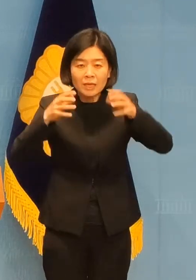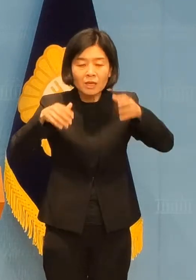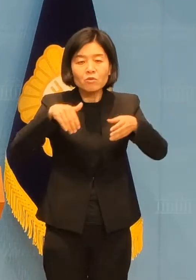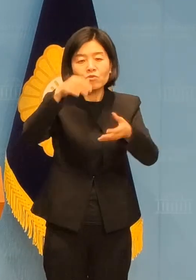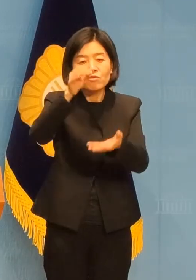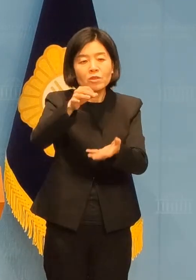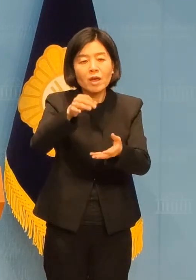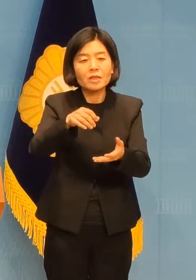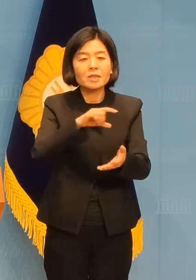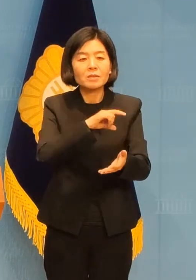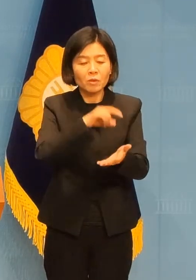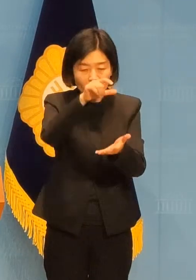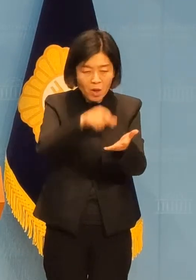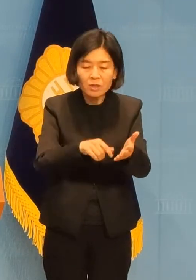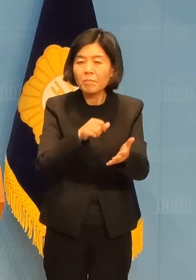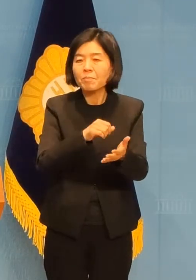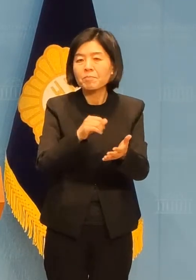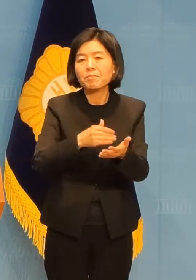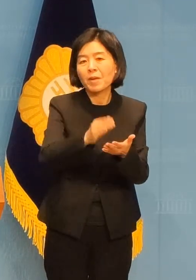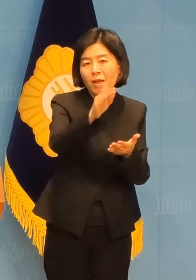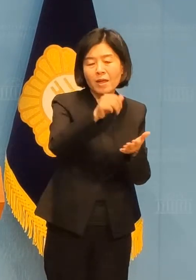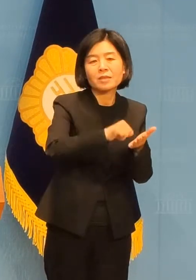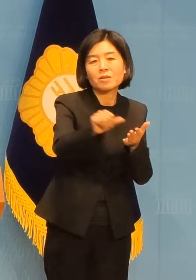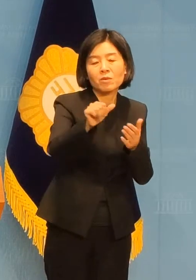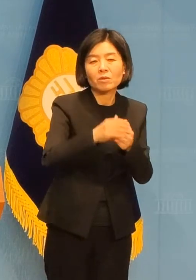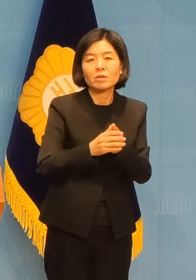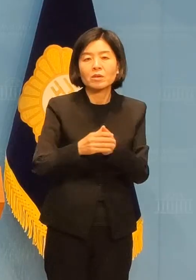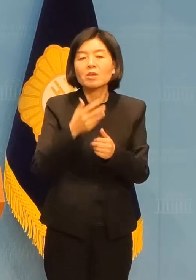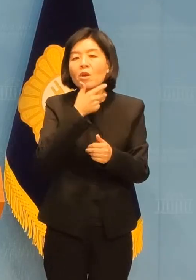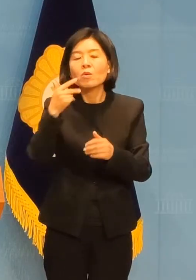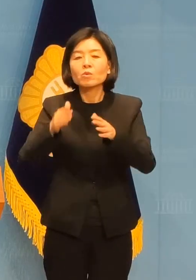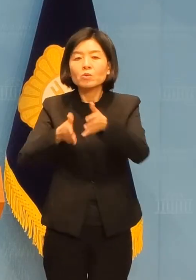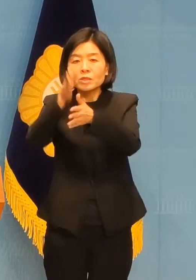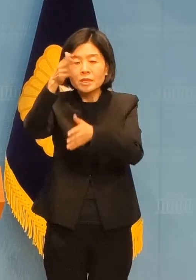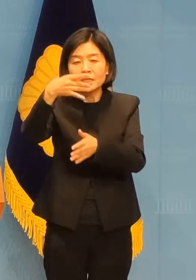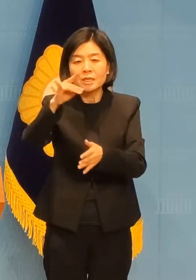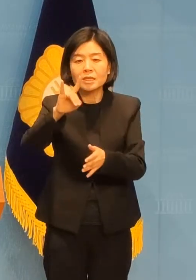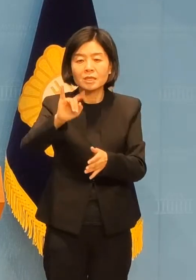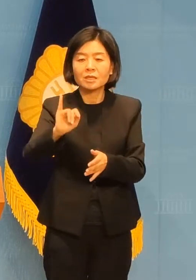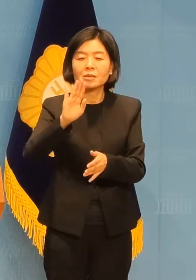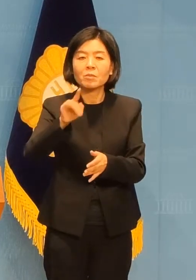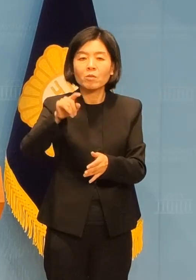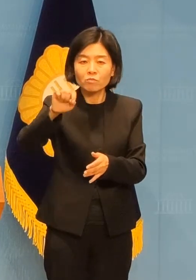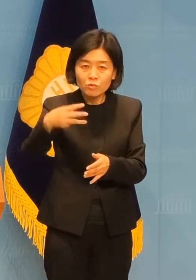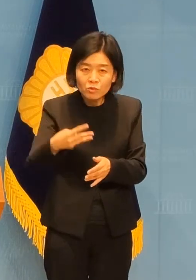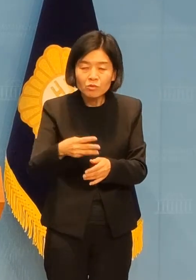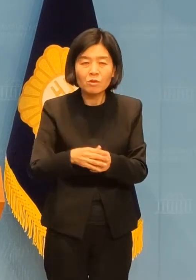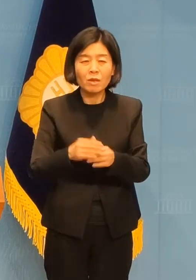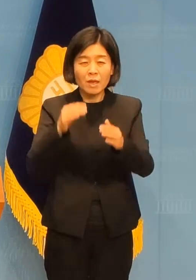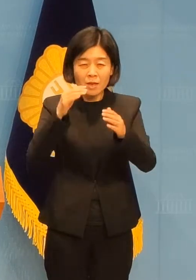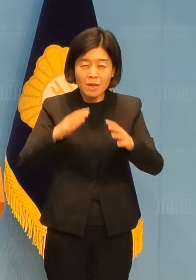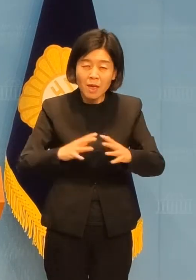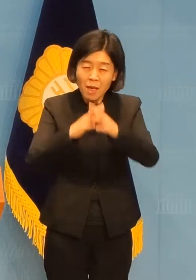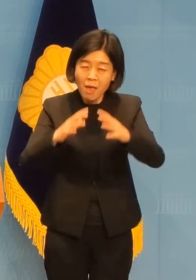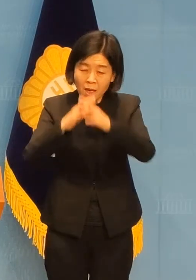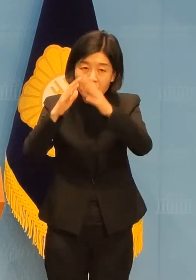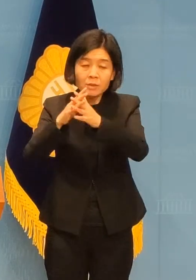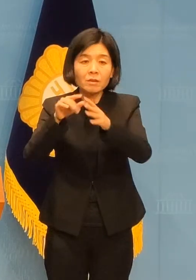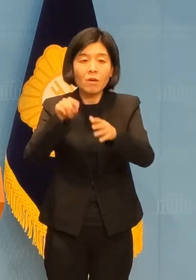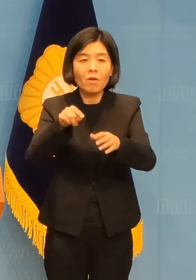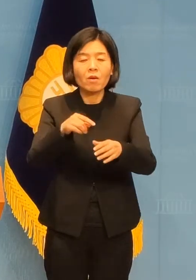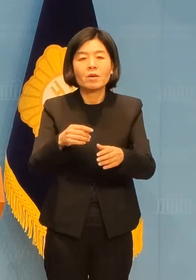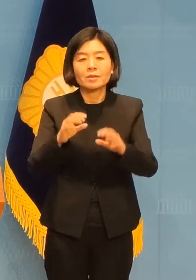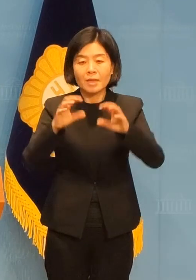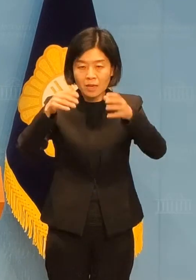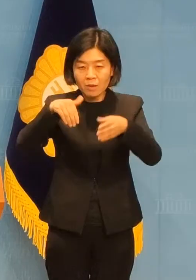근대 한국 시설로 세계유산이 된 영국 도시 리버풀도 시설 주변 대규모 개발의 여파로 2021년 등재가